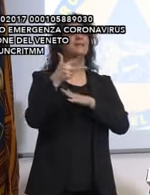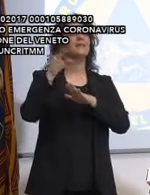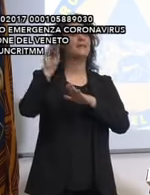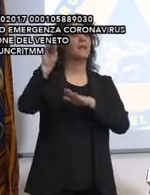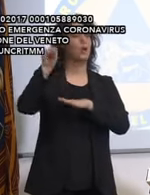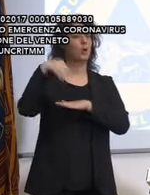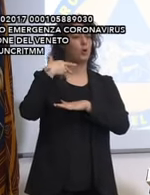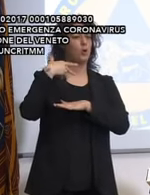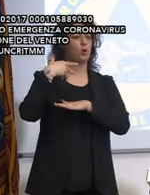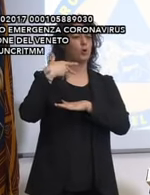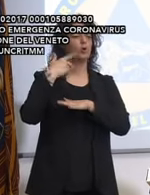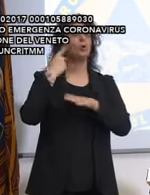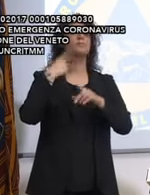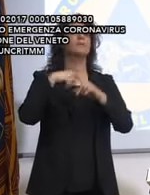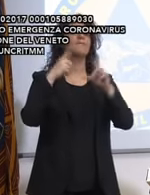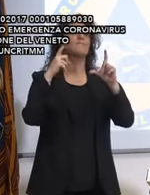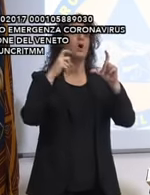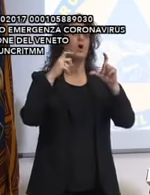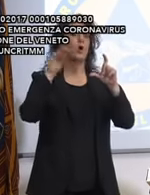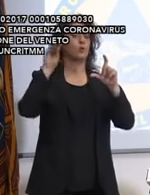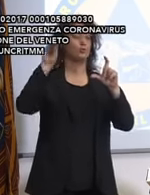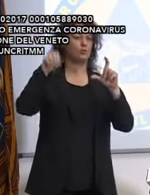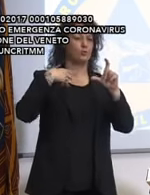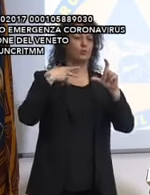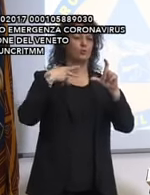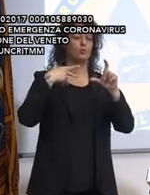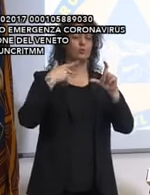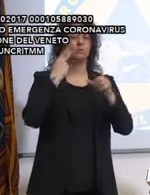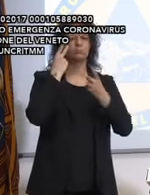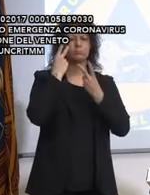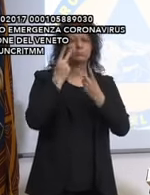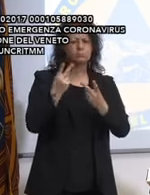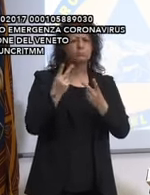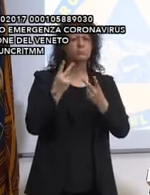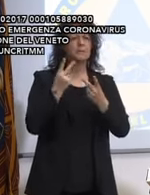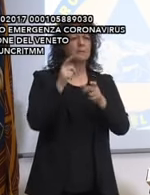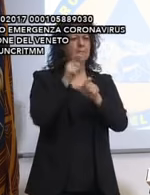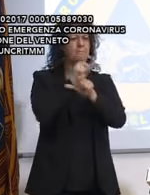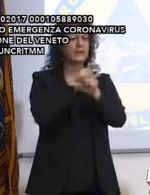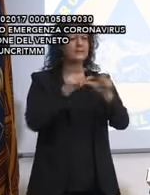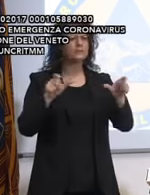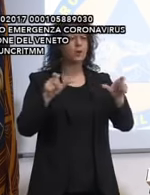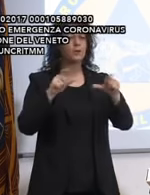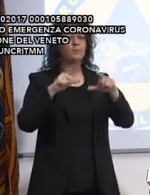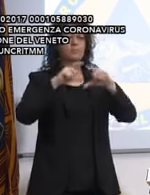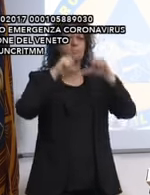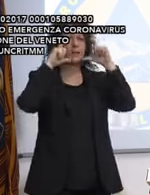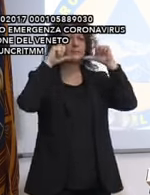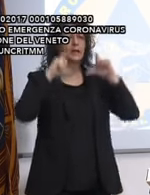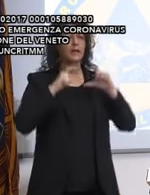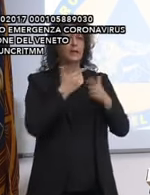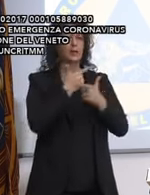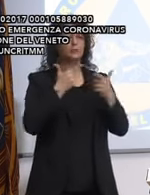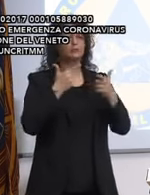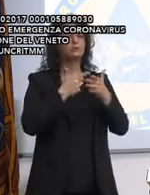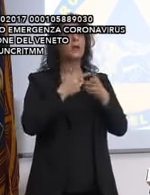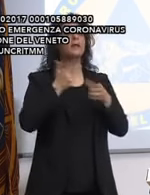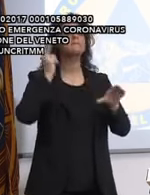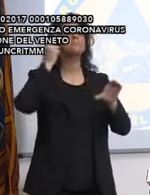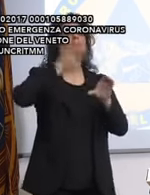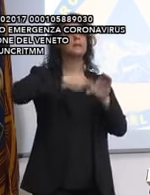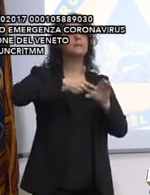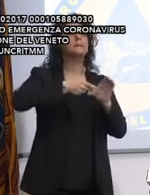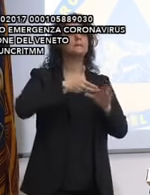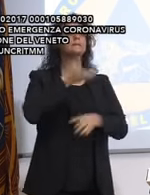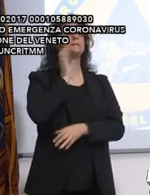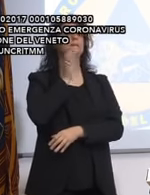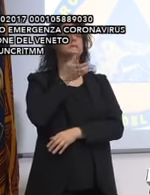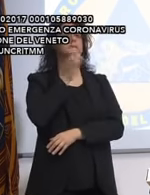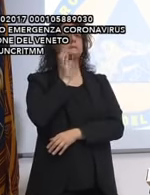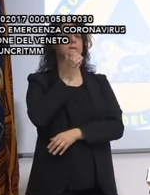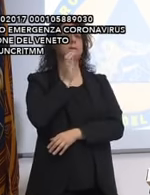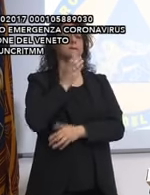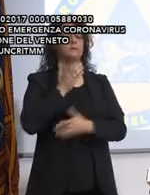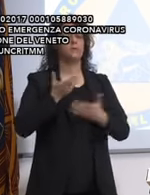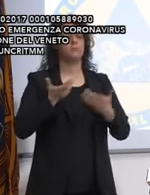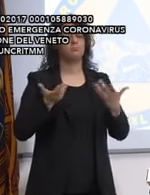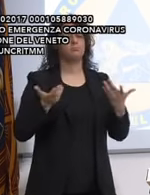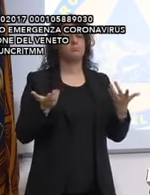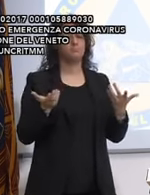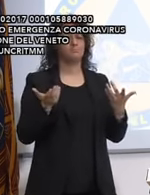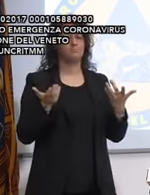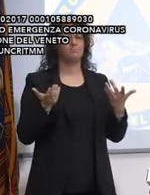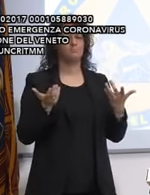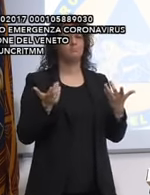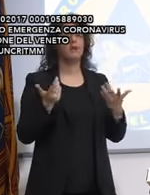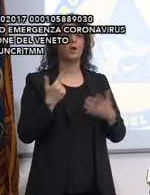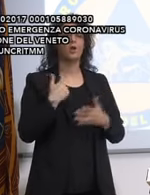mi ha mandato delle foto, c'è un sacco di persone senza mascherina con lo spritz in mano. Boh. Io ho detto guarda, ho scritto due frasi,